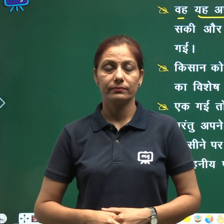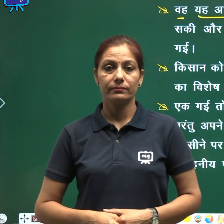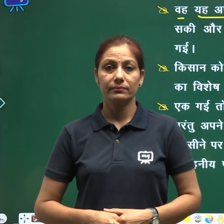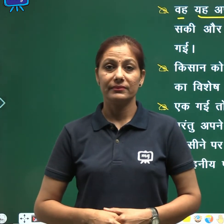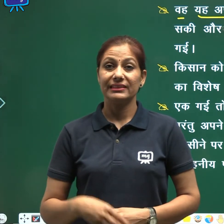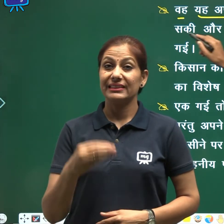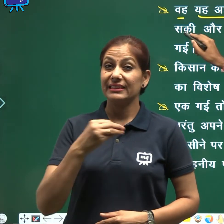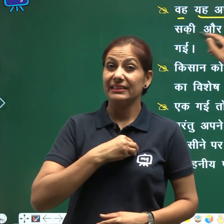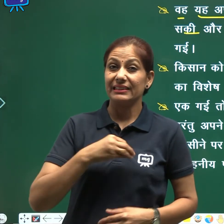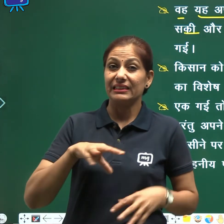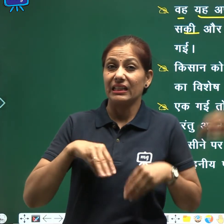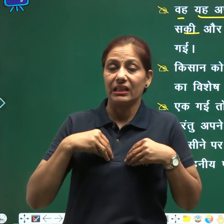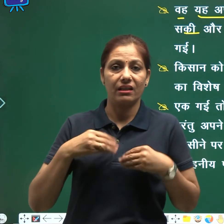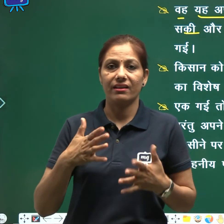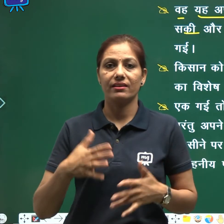सहन नहीं कर सकी